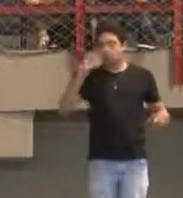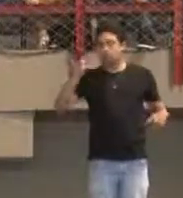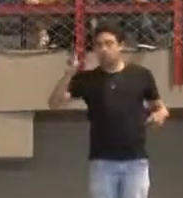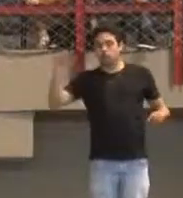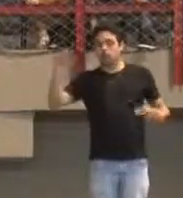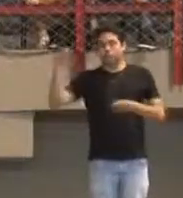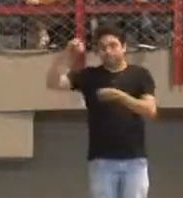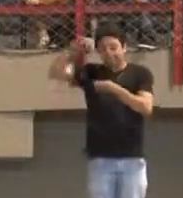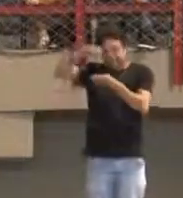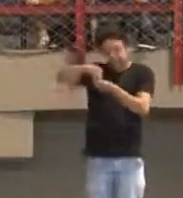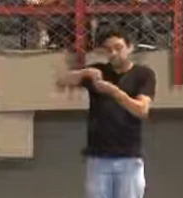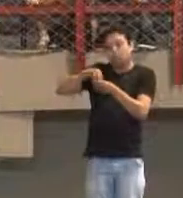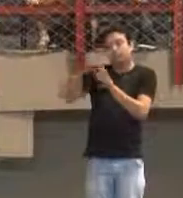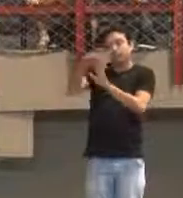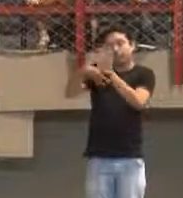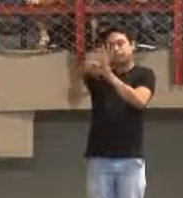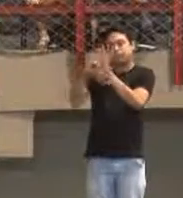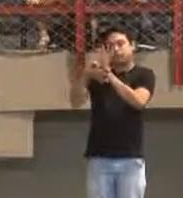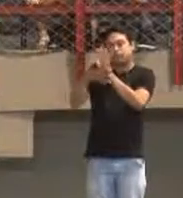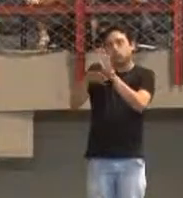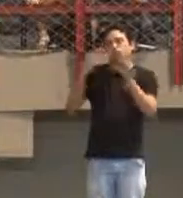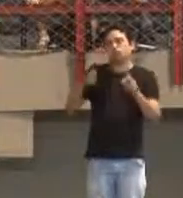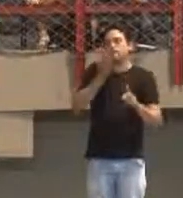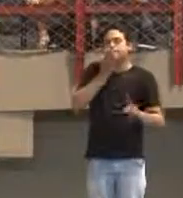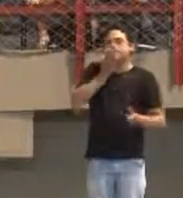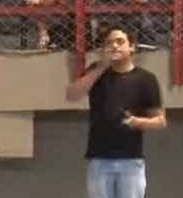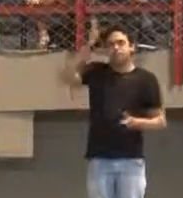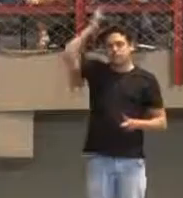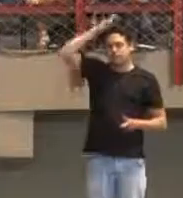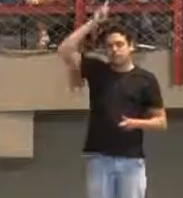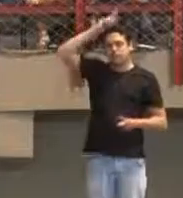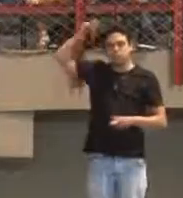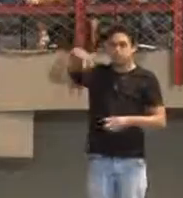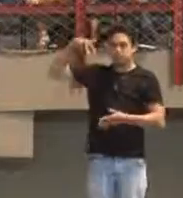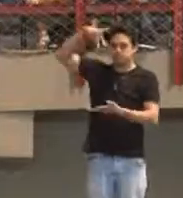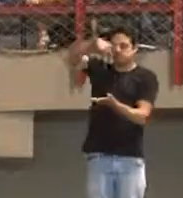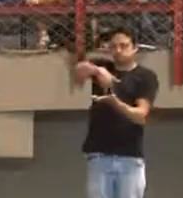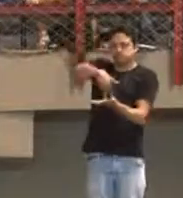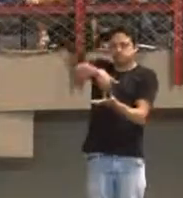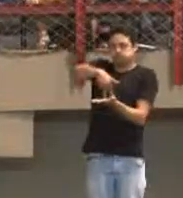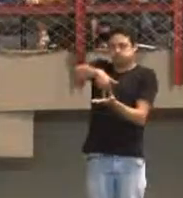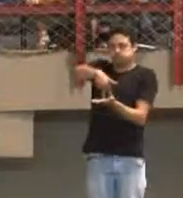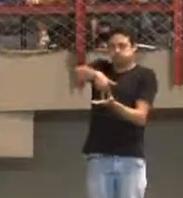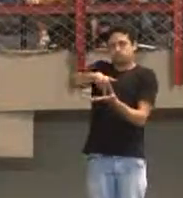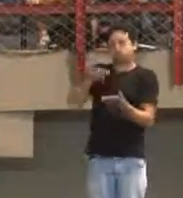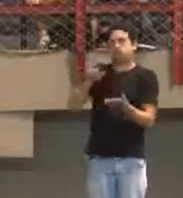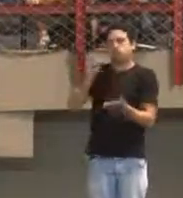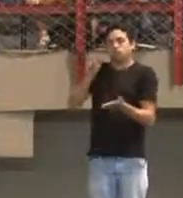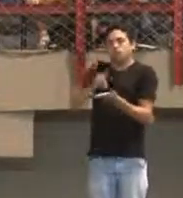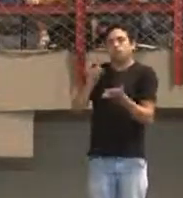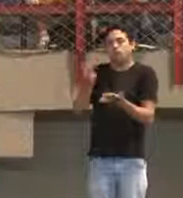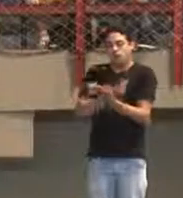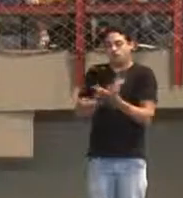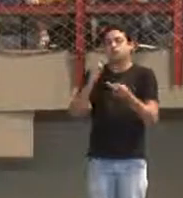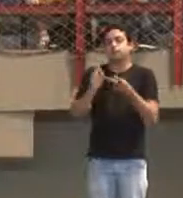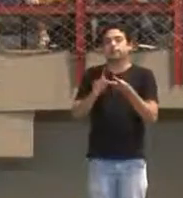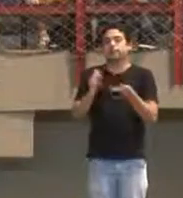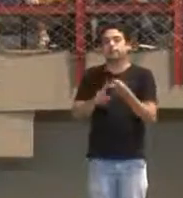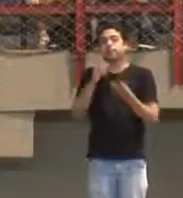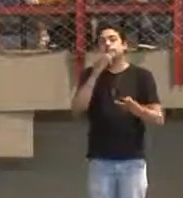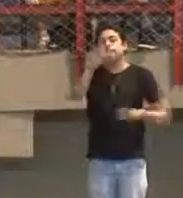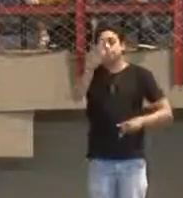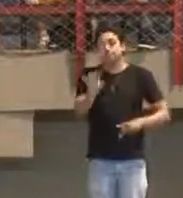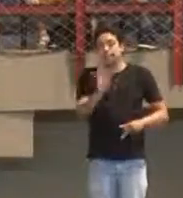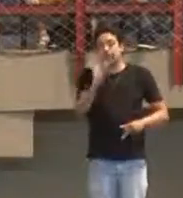nos textos dele, dizendo assim, um índio descerá. Aí você para, é isso que vai acontecer. Quando é que a literatura